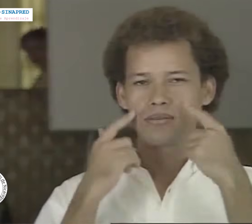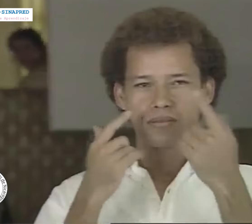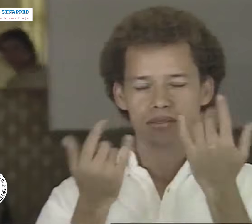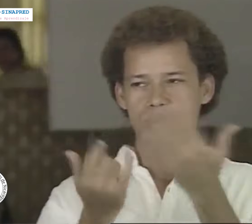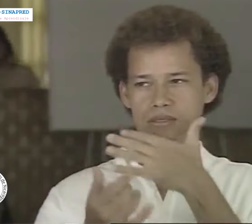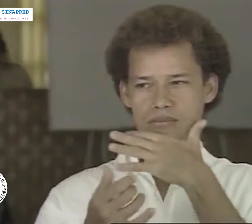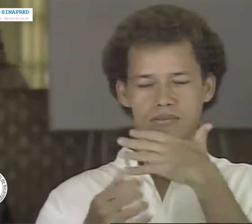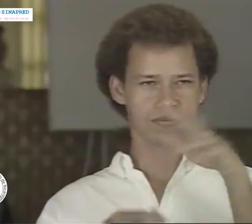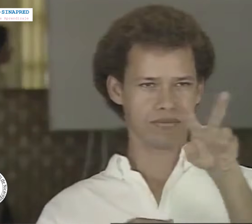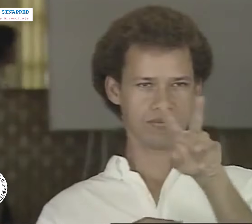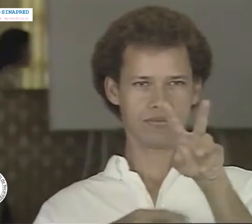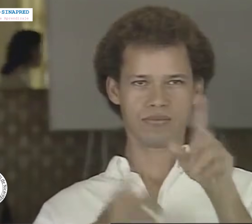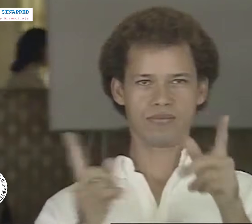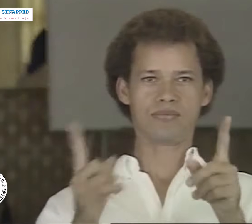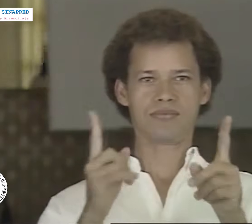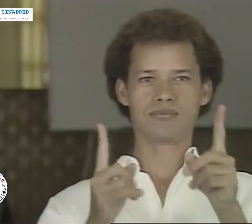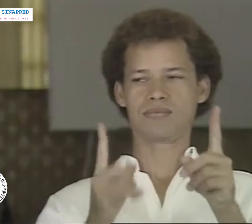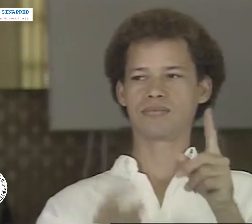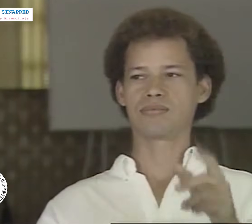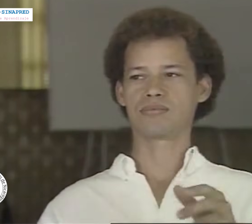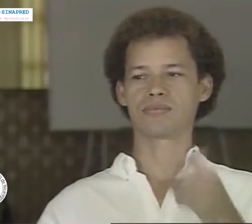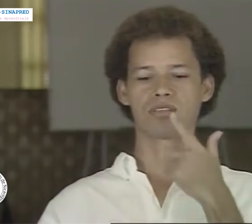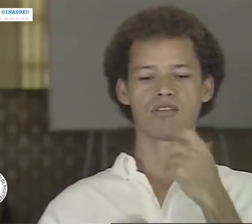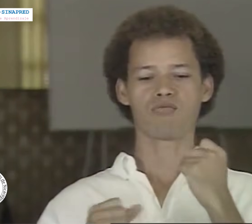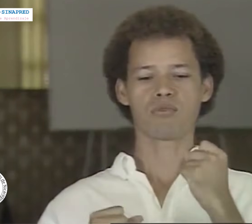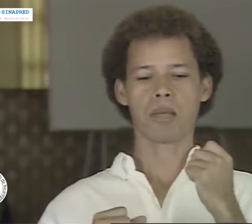vaso. Te estoy hablando de los años